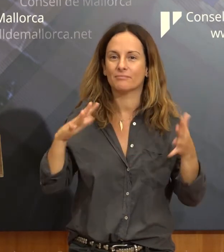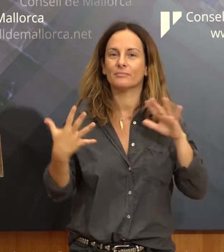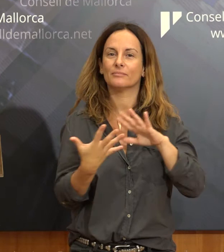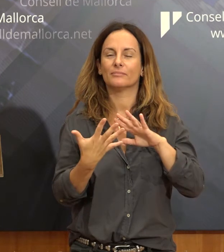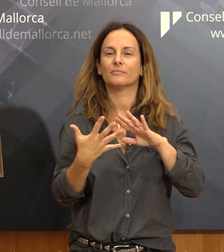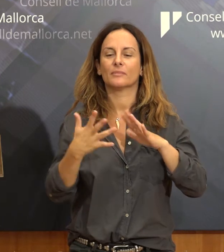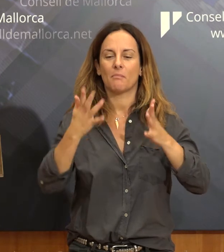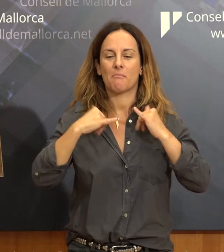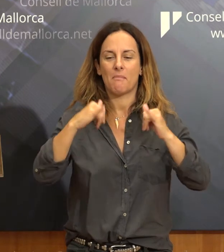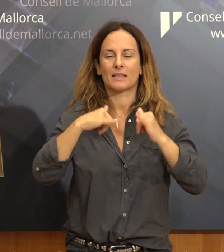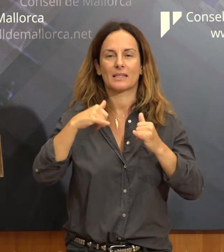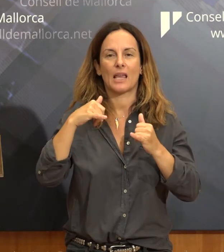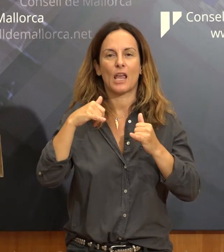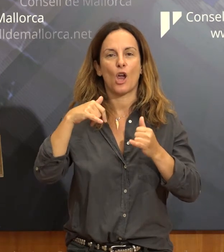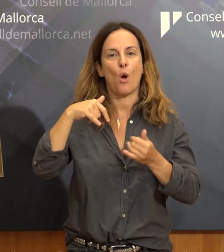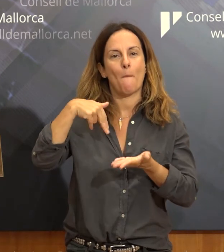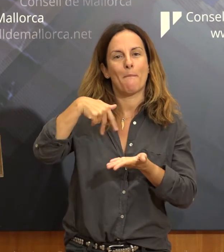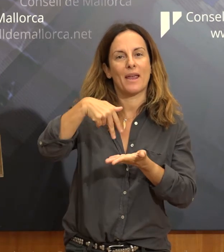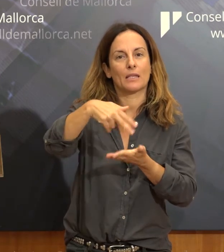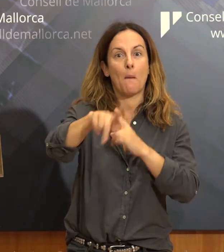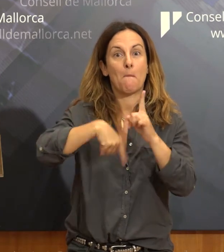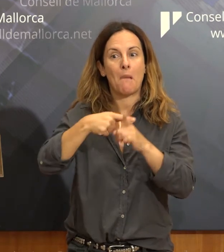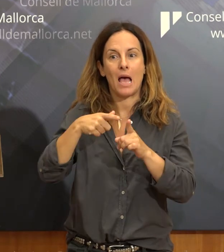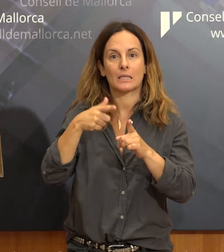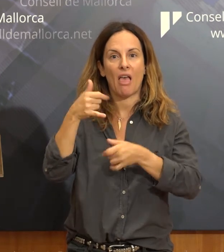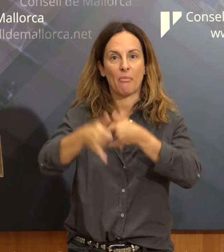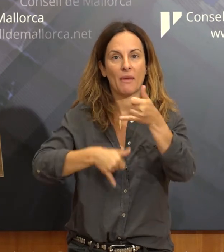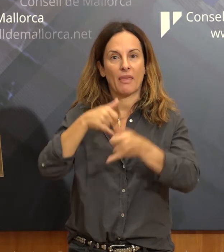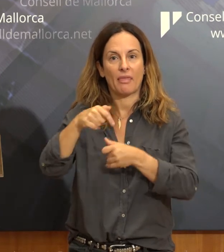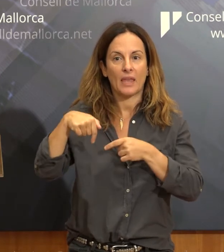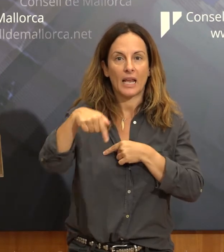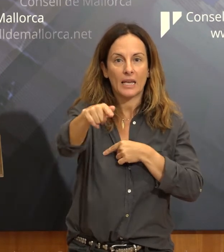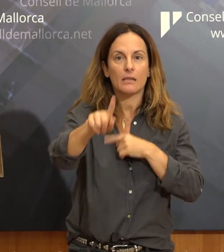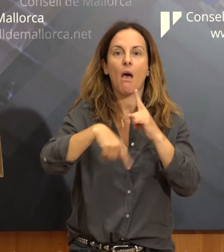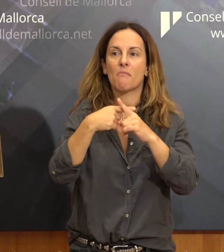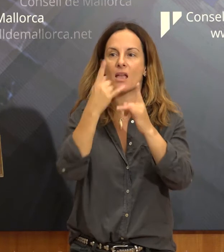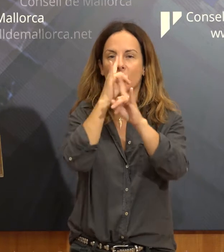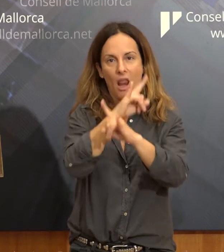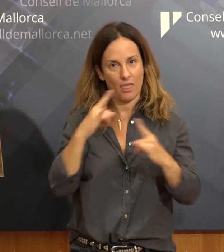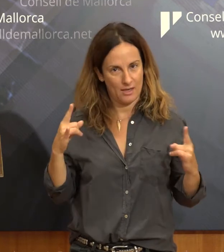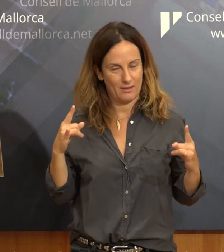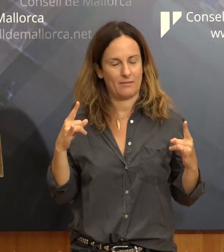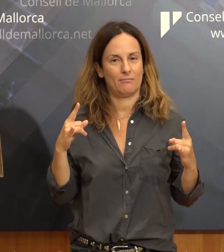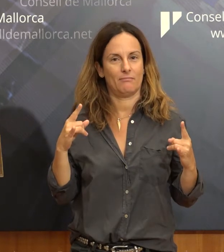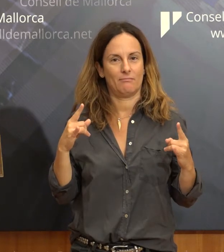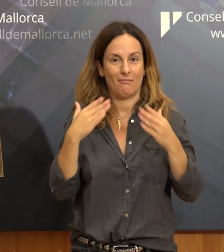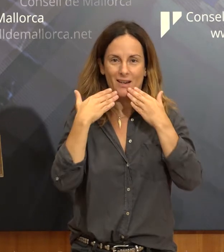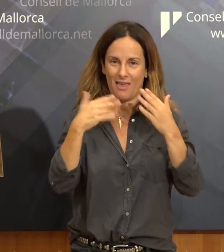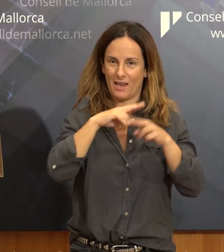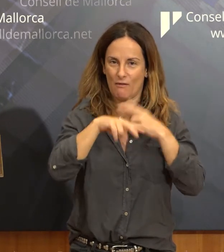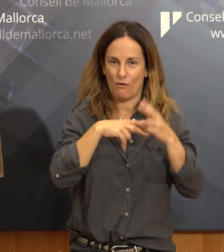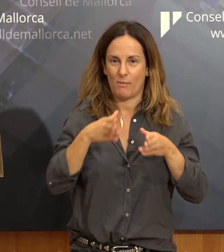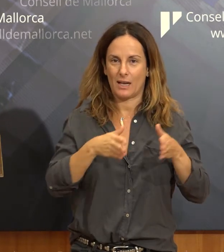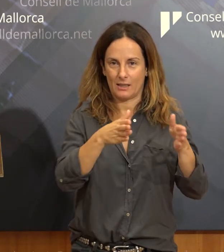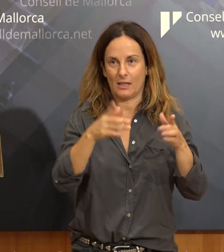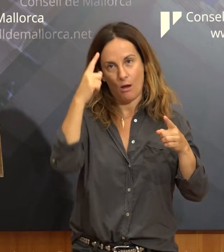passeig peatonal, en una via ciclista i ajardinada i arbrada, per tal de que se pugui